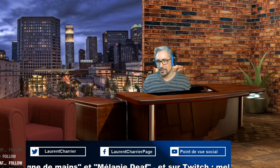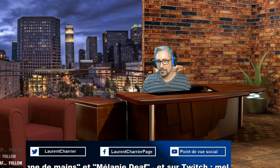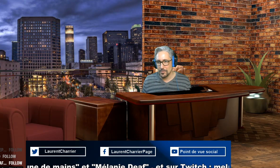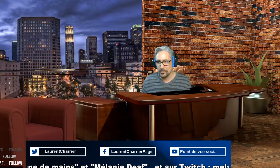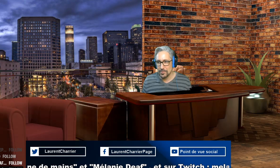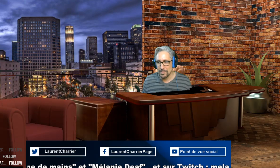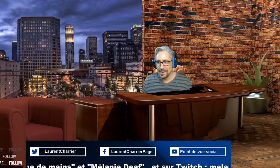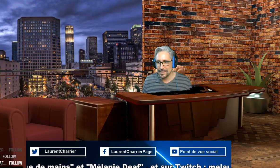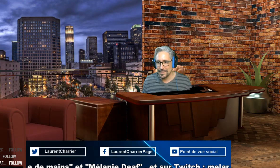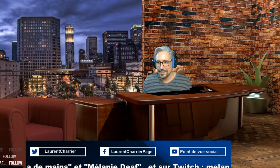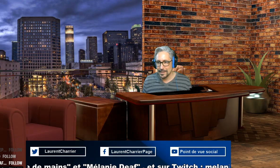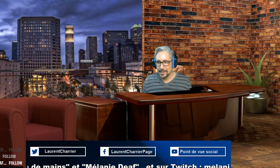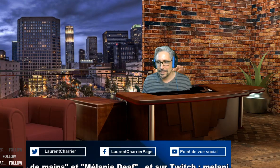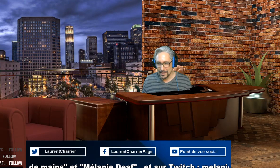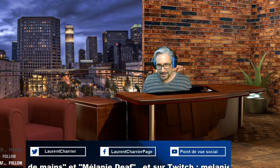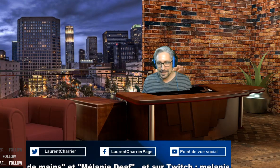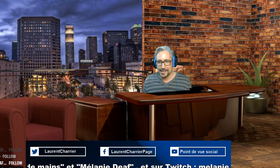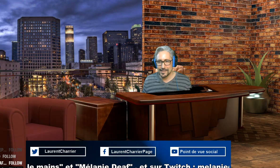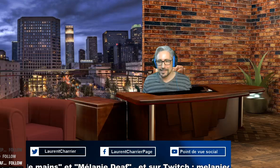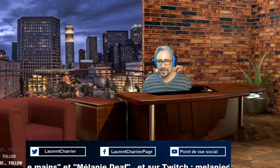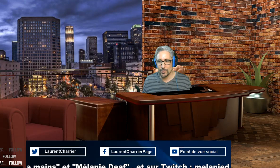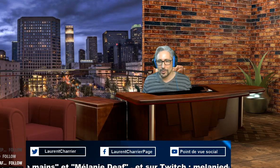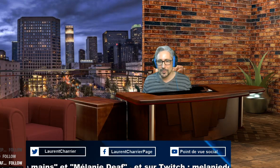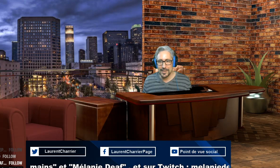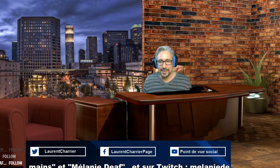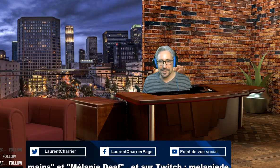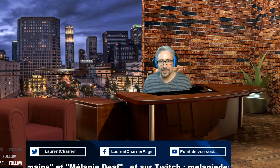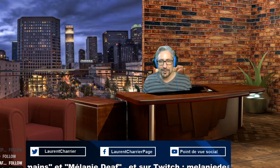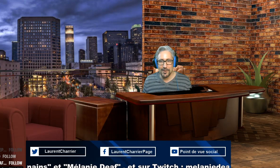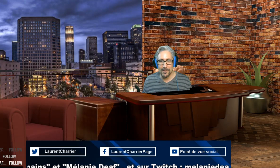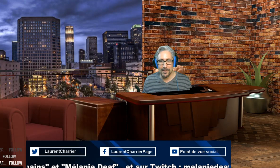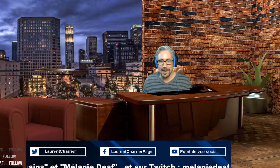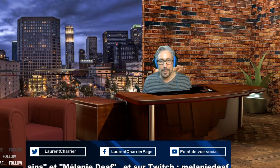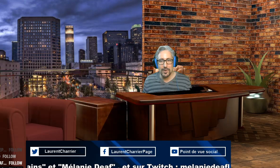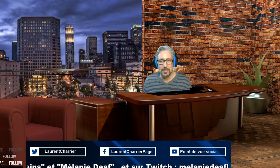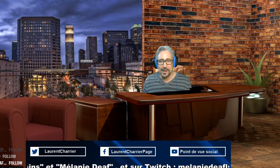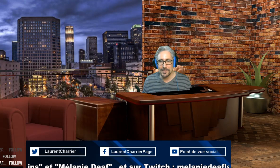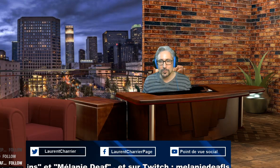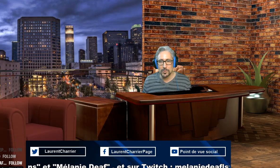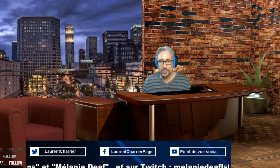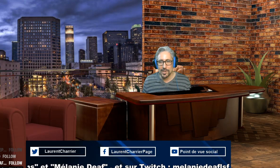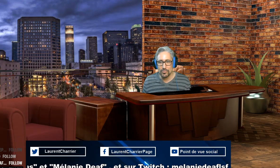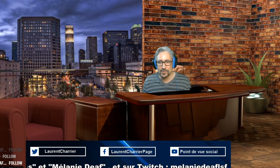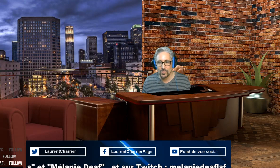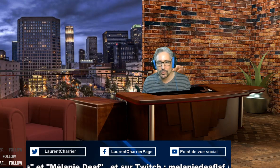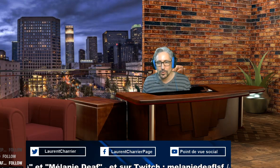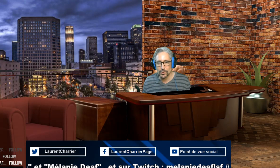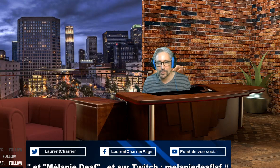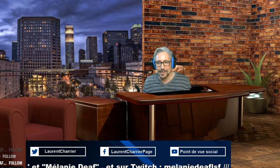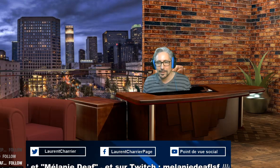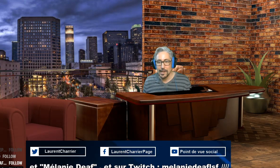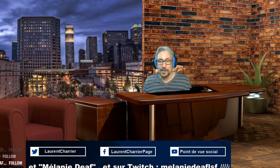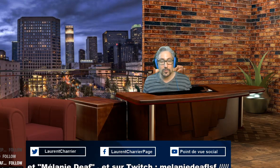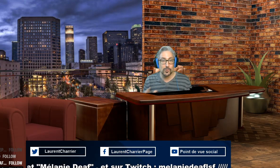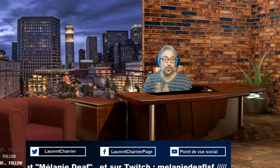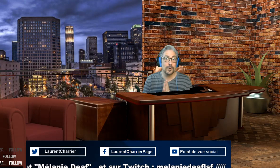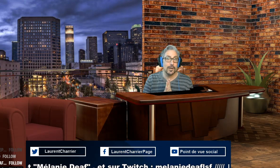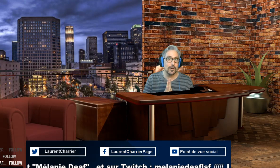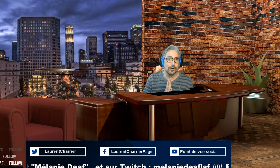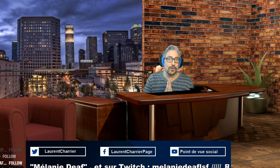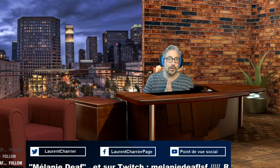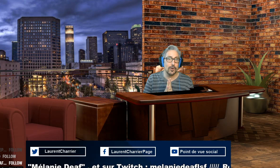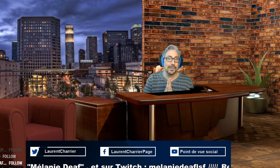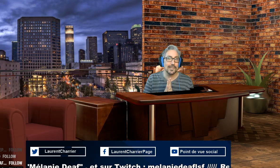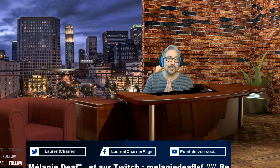monde, vous êtes venus pour Mélanie. Yes, donc je vais appeler Mélanie tout de suite pour qu'elle puisse nous rejoindre. Donc ce